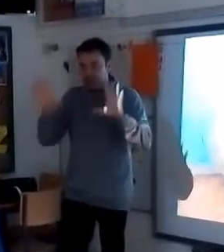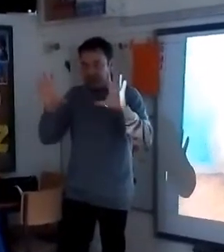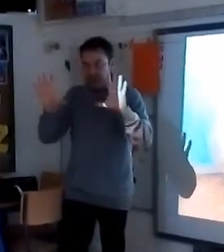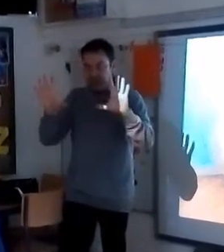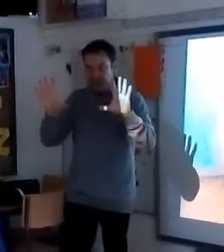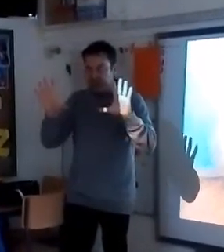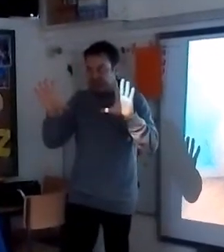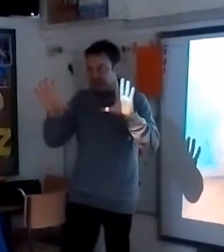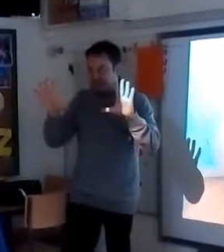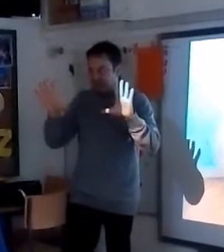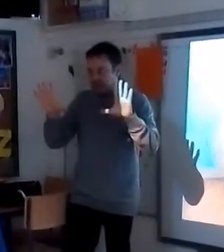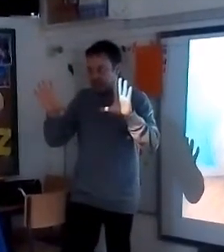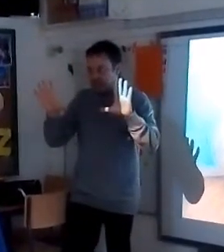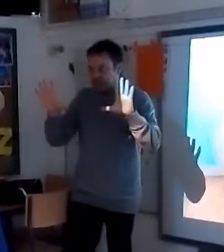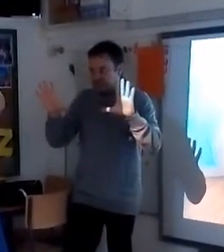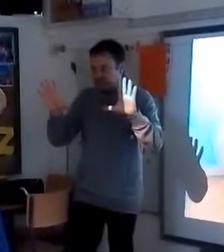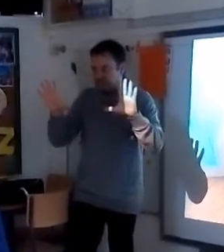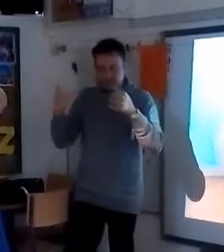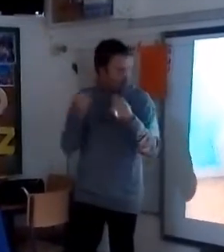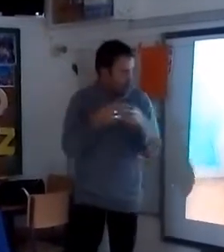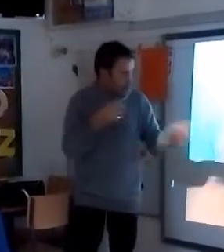¿no? ¿Tenía 10 huevos ya? No.